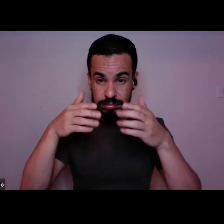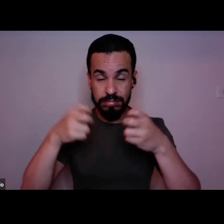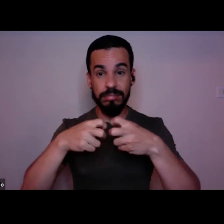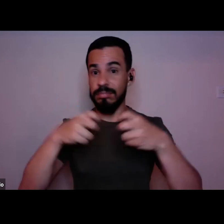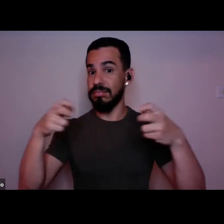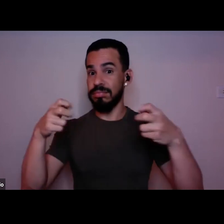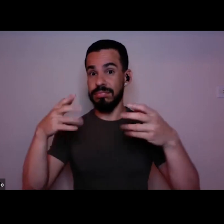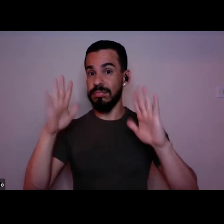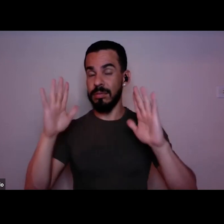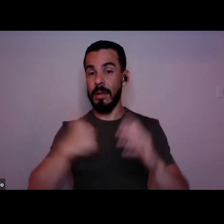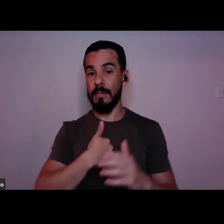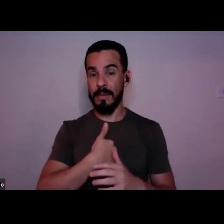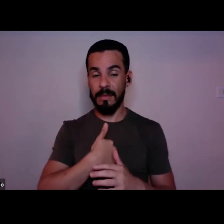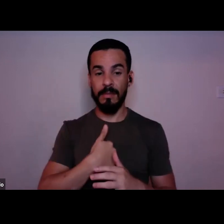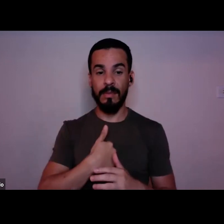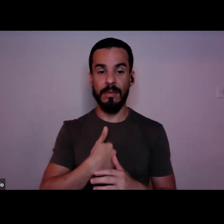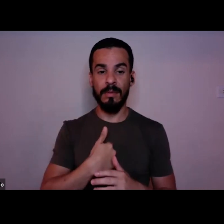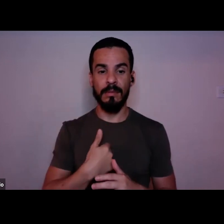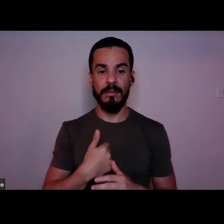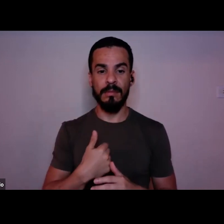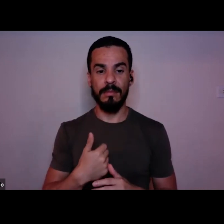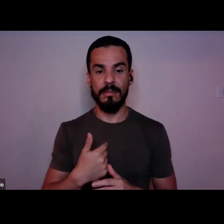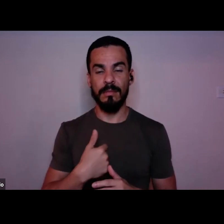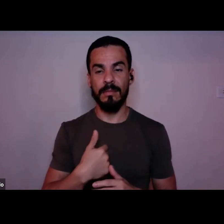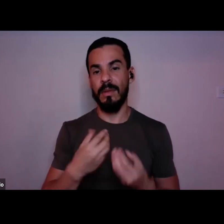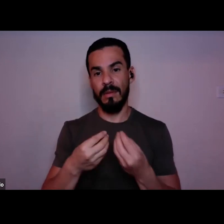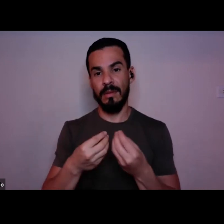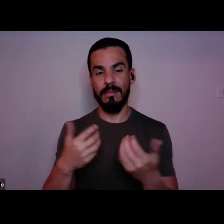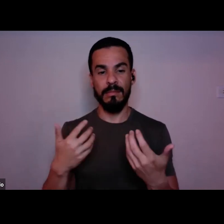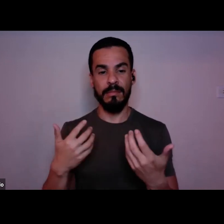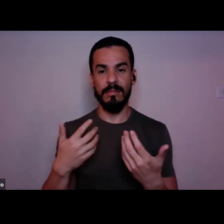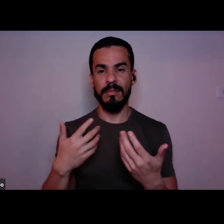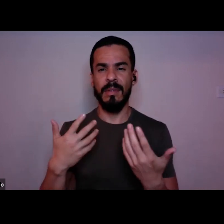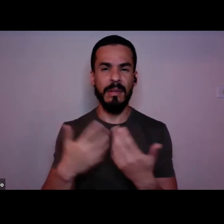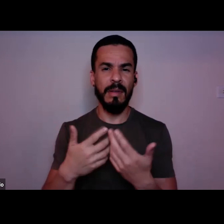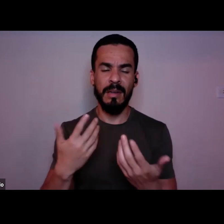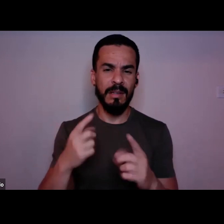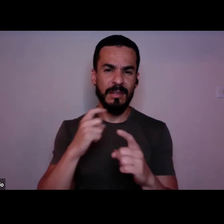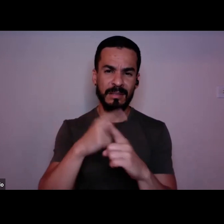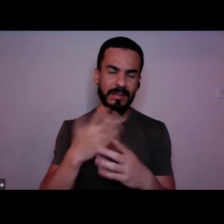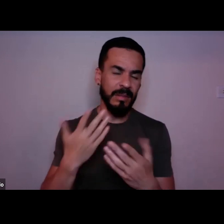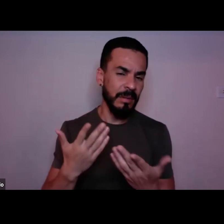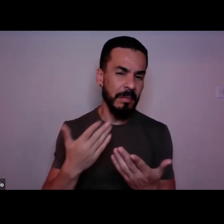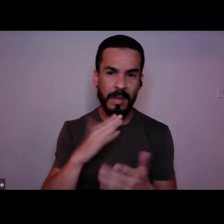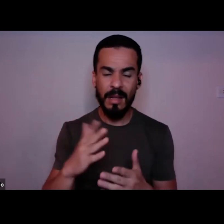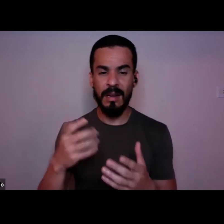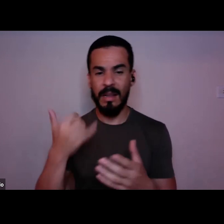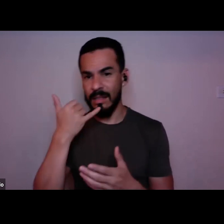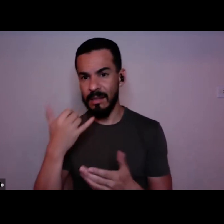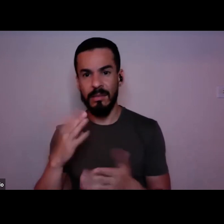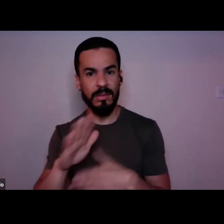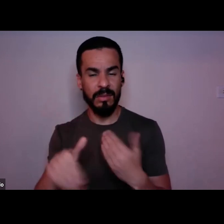de mí misma de mí mismo yo me voy a pegar tóxicamente a las redes al teléfono a todo